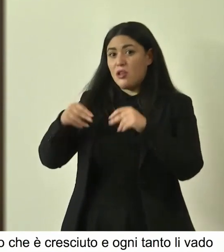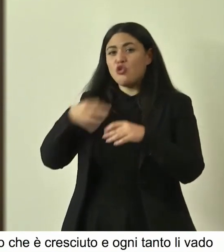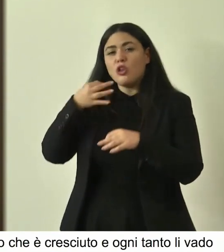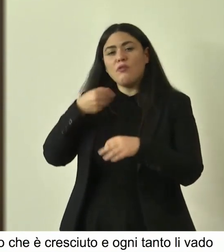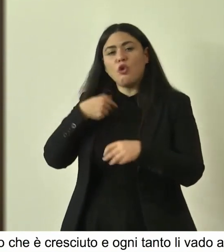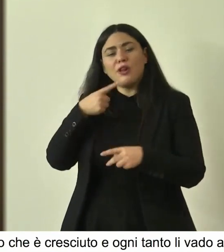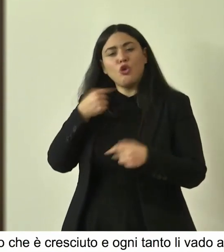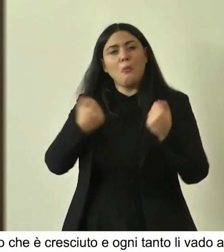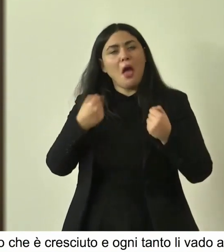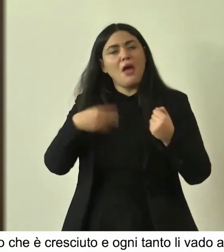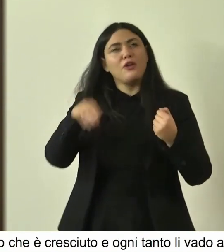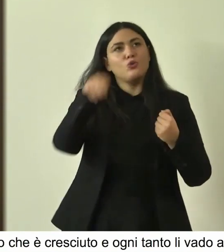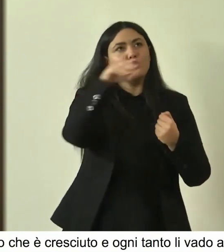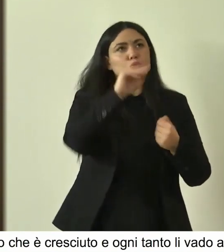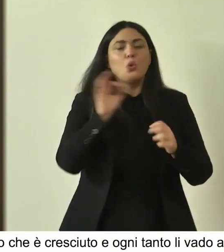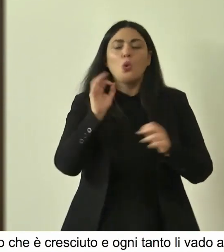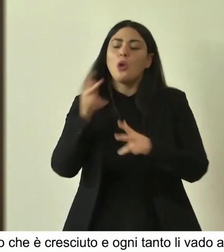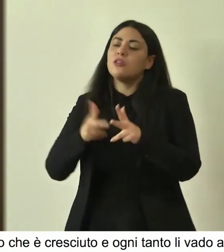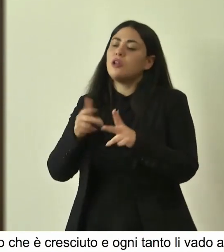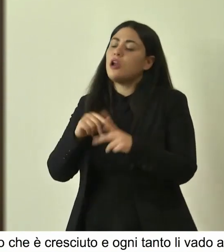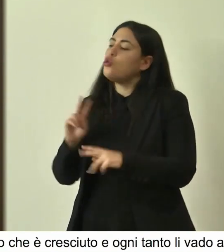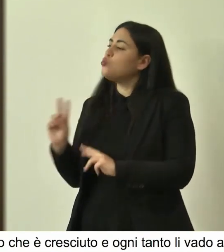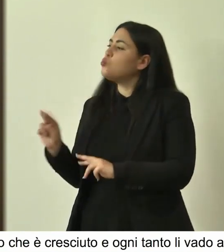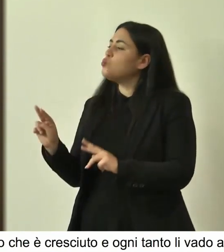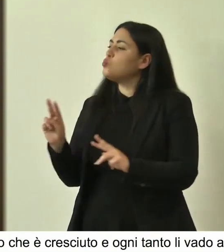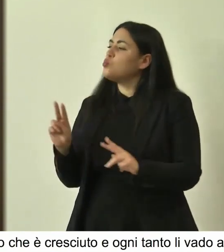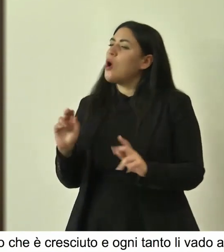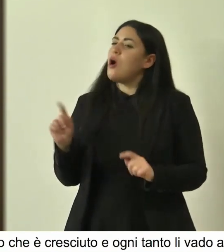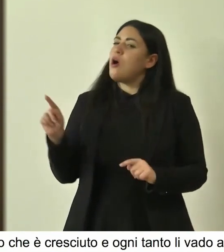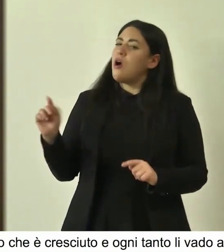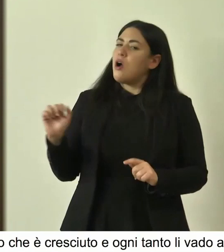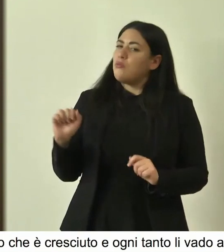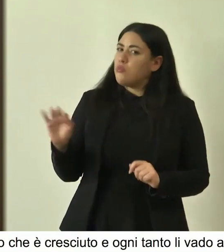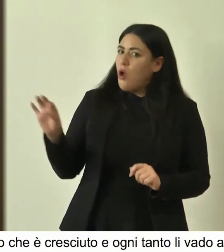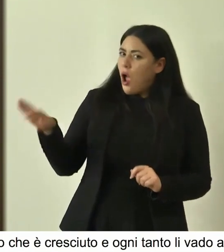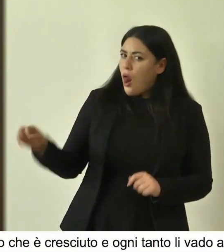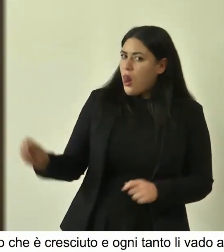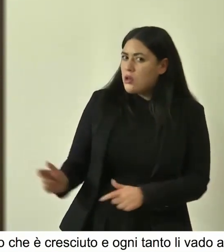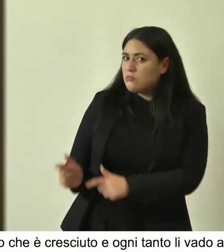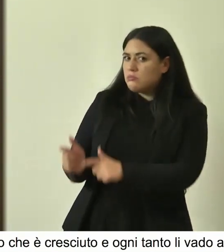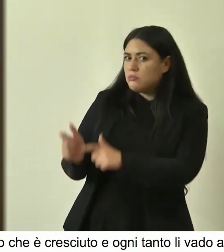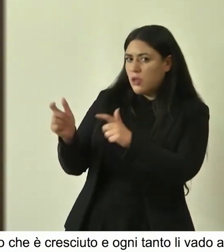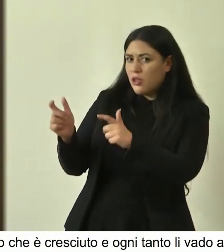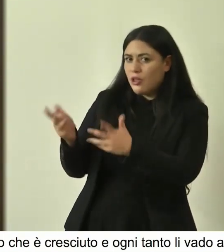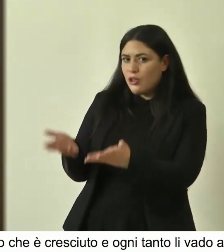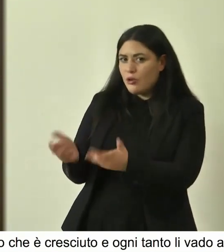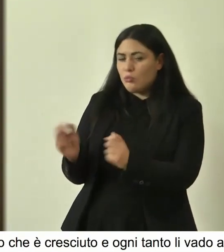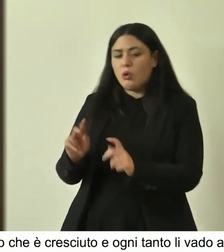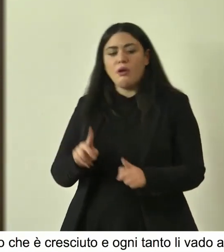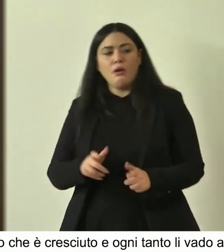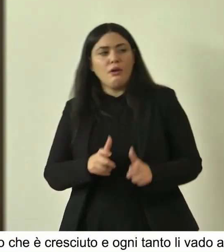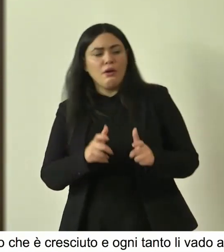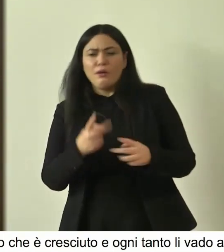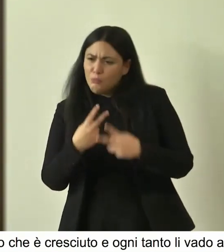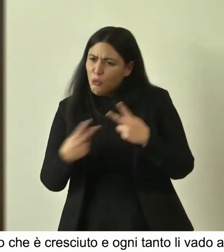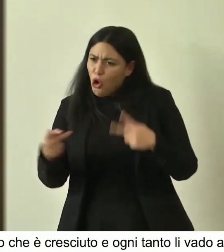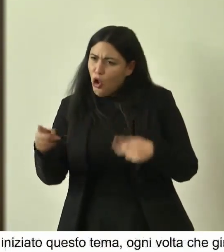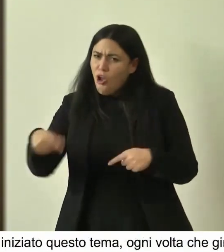treno, guardo dove si potrebbero mettere degli alberi. Ed effettivamente, se iniziate anche voi questo esercizio, vi accorgete